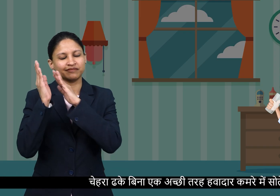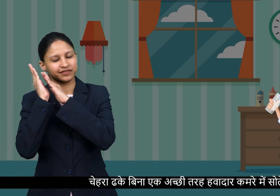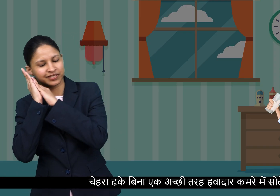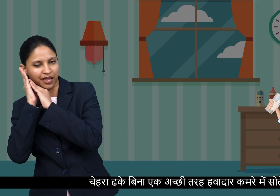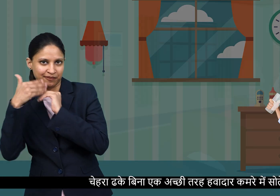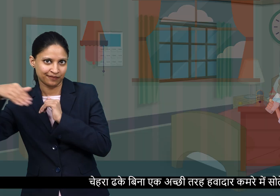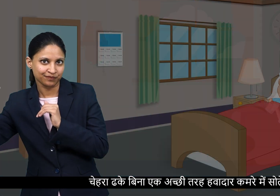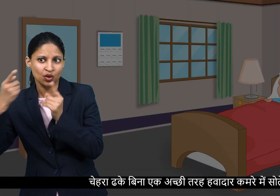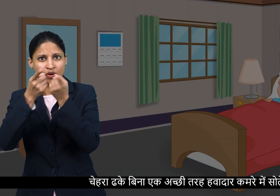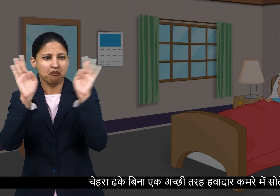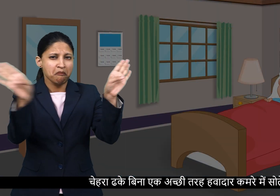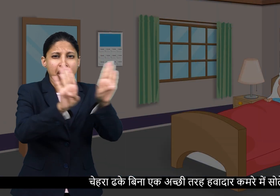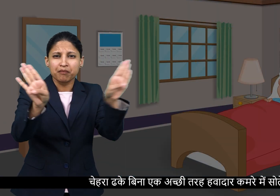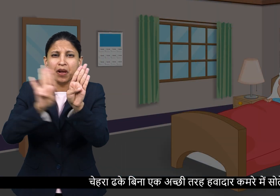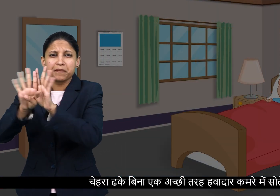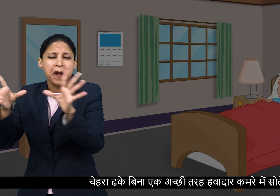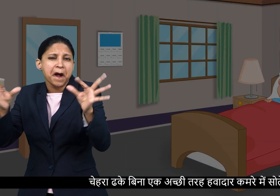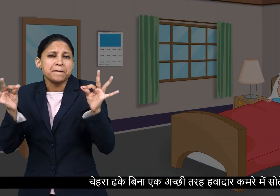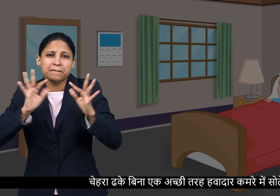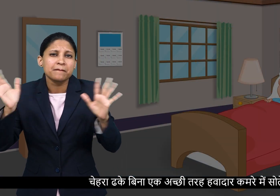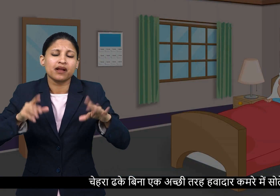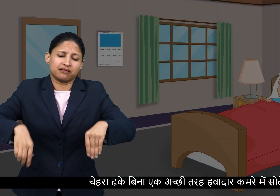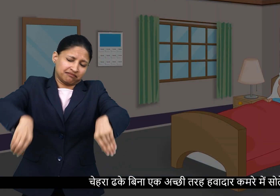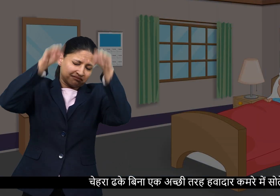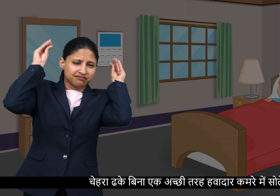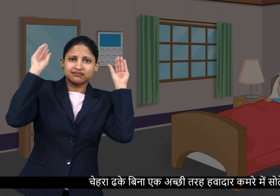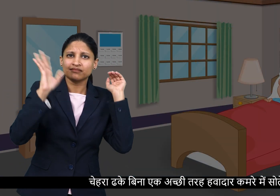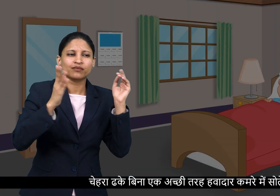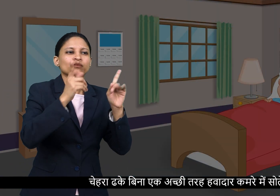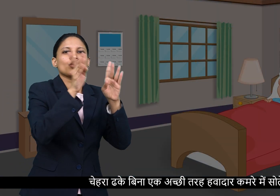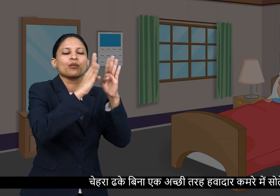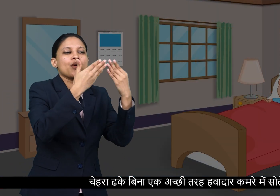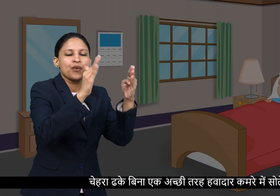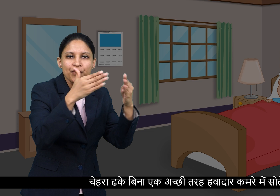चेहरा ढके बिना एक अच्छी तरह हवादार कमरे में सोते हैं।